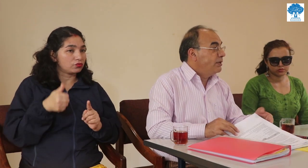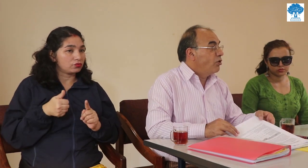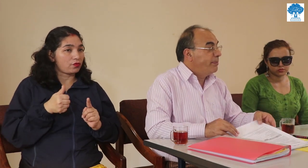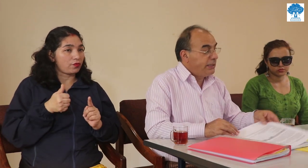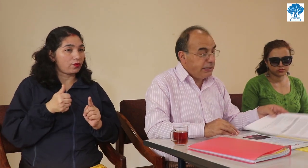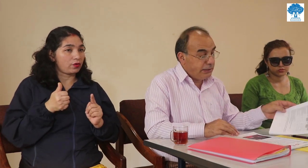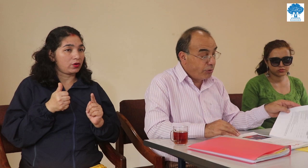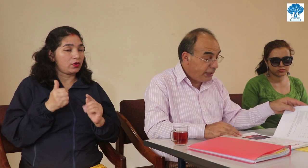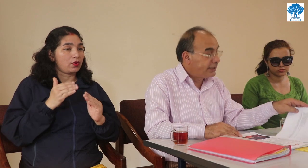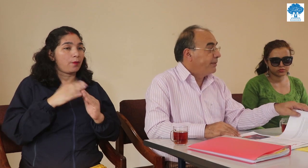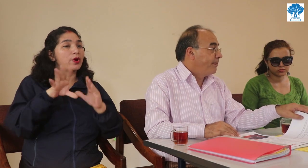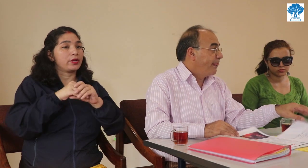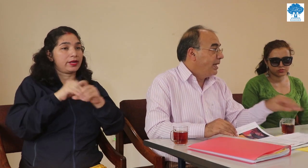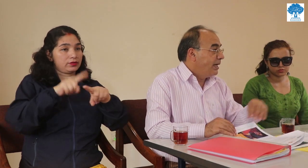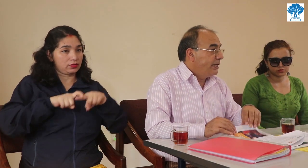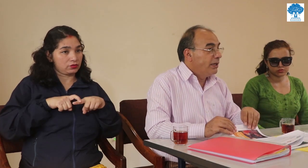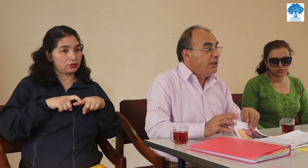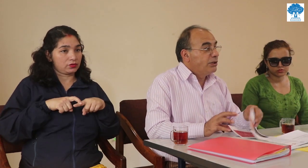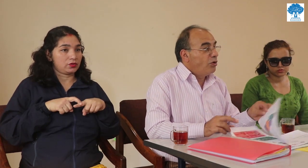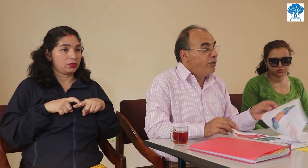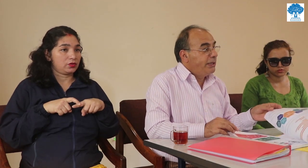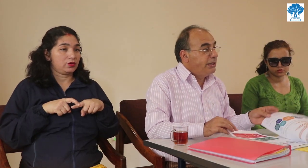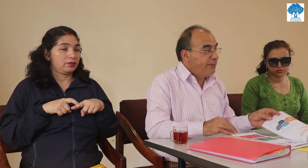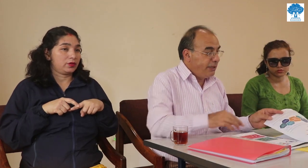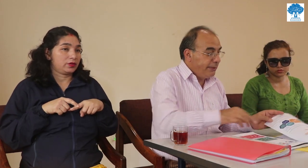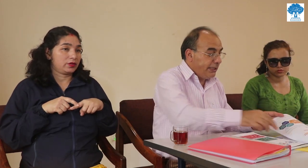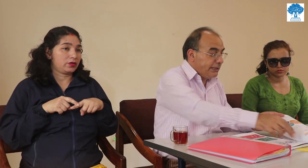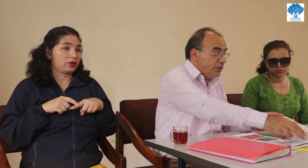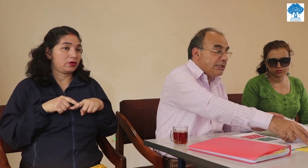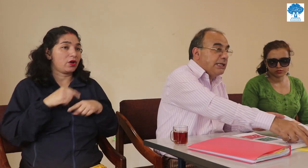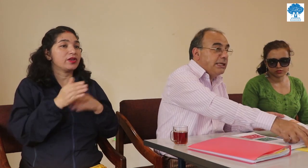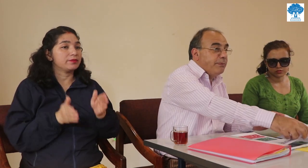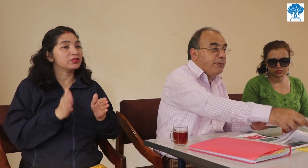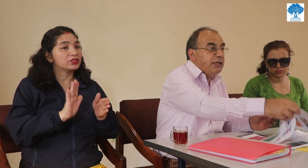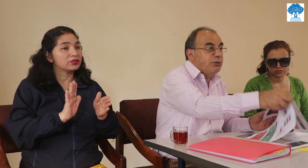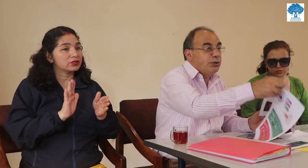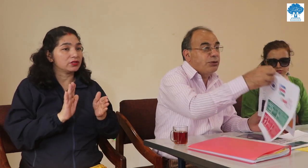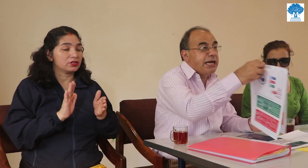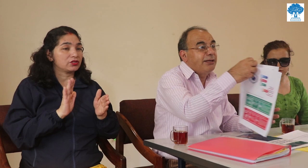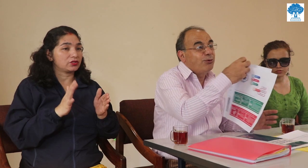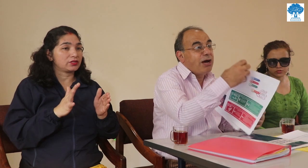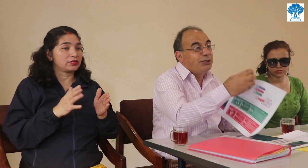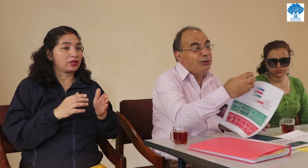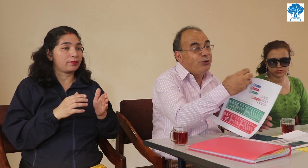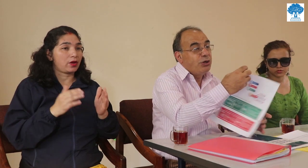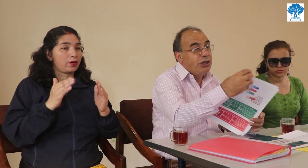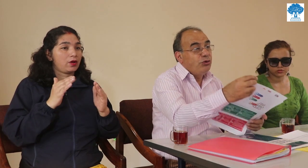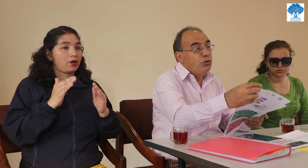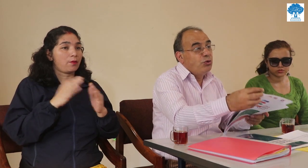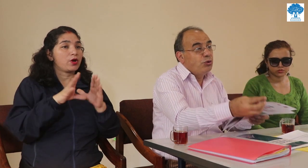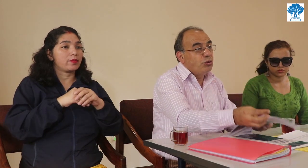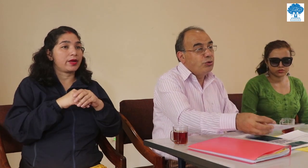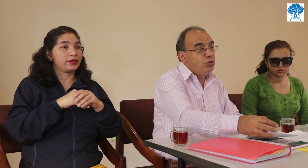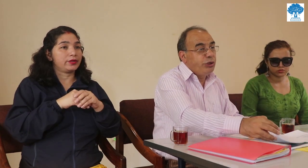फ्यामिली प्लानिङको अनमेट निड बढी नै छ होइन. जस्तो अनमेट निड भन्ने बित्तिकै चाहिँ जसलाई चाहिँ परिवार नियोजनको साधनहरू आवश्यक थियो